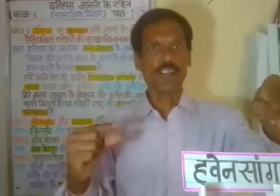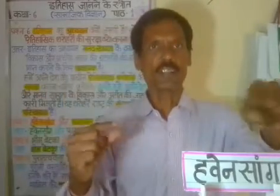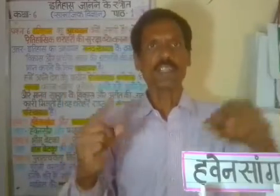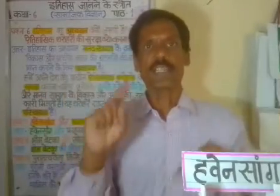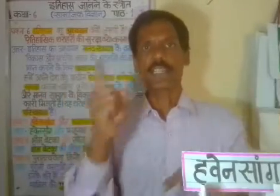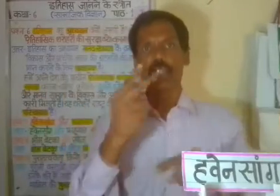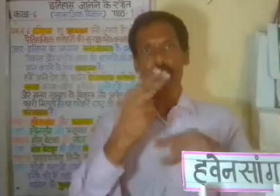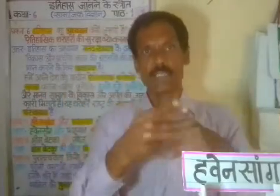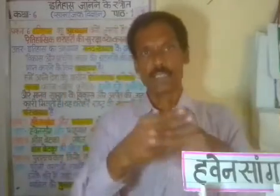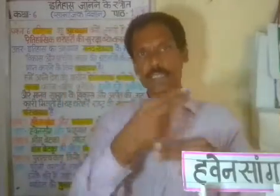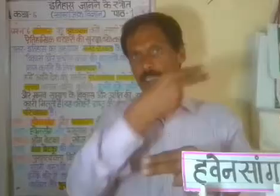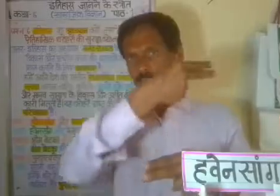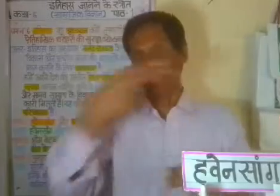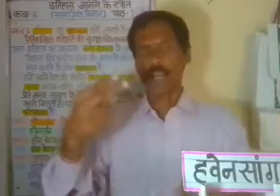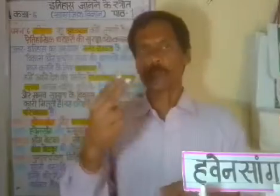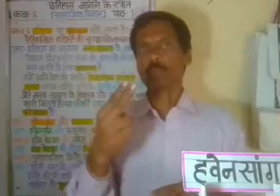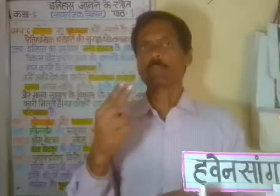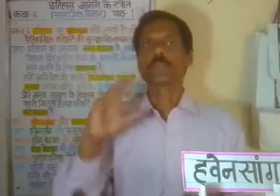ह्वेनसांग एक नाम,